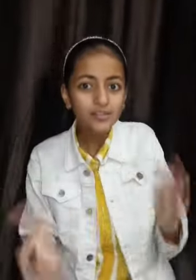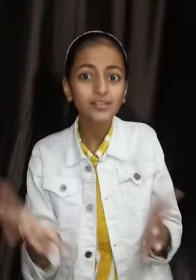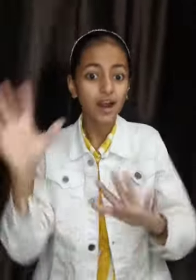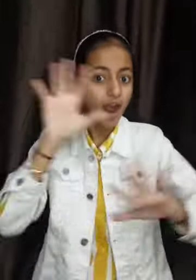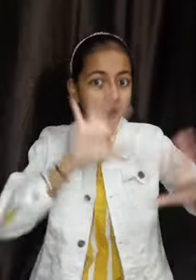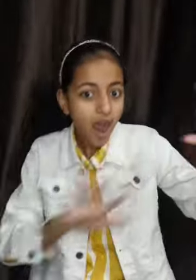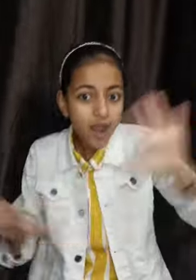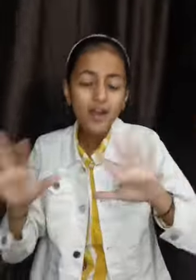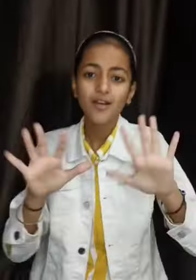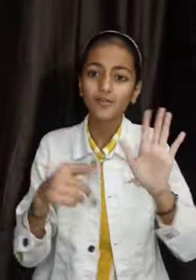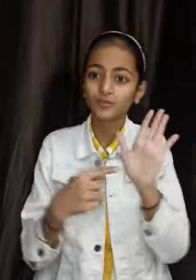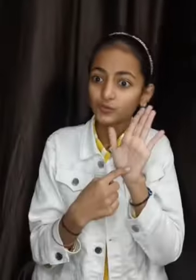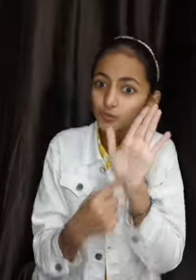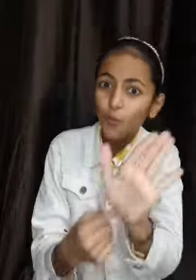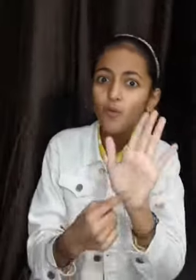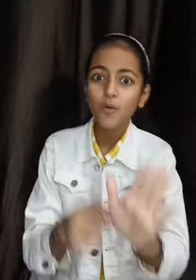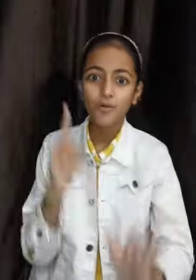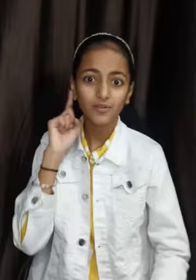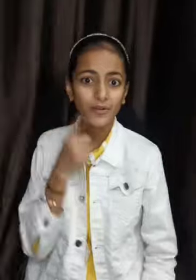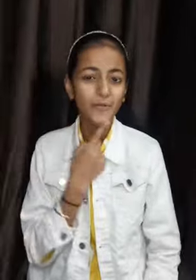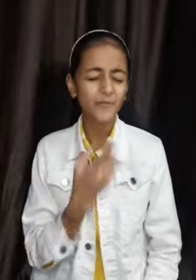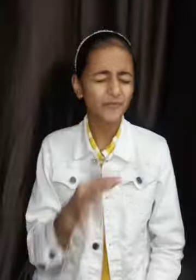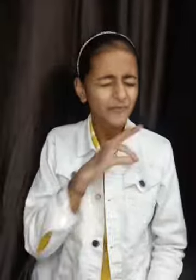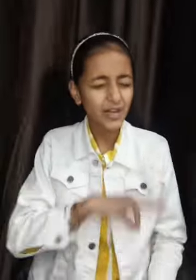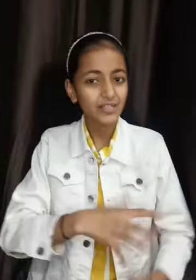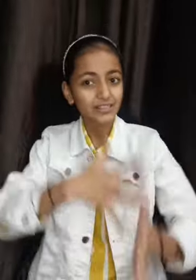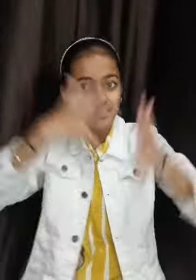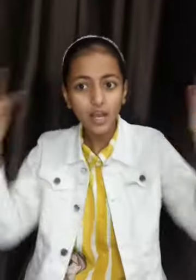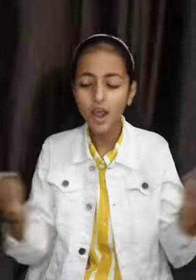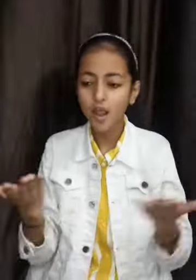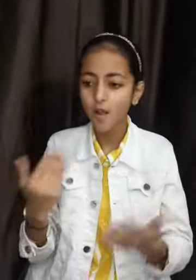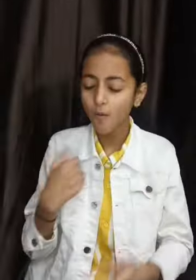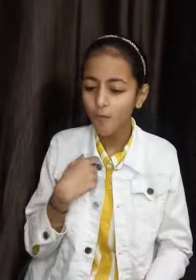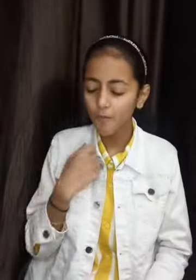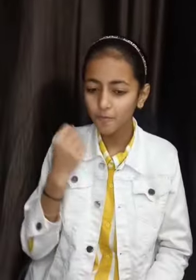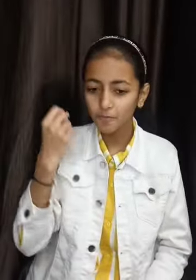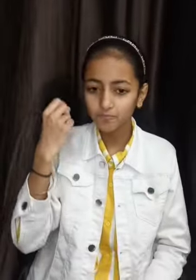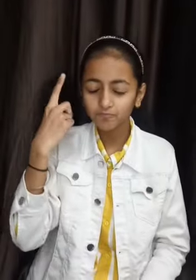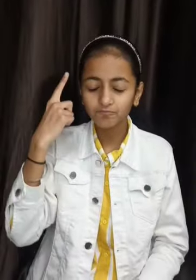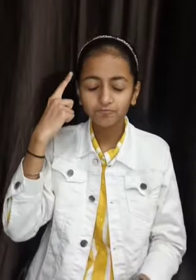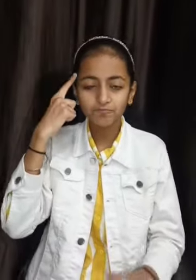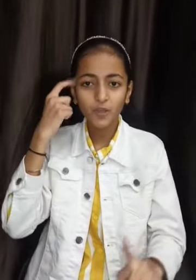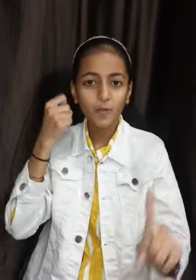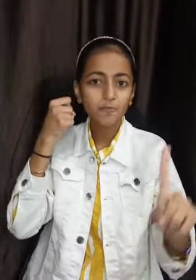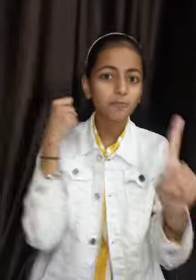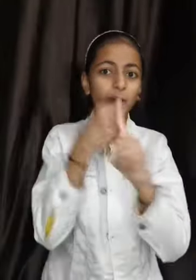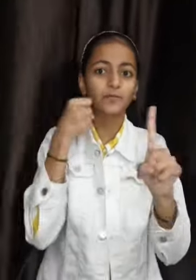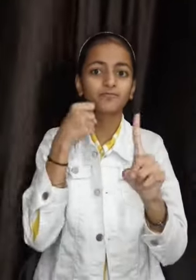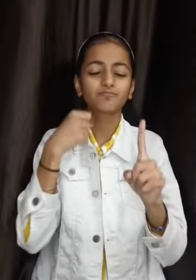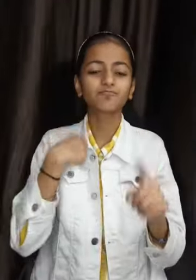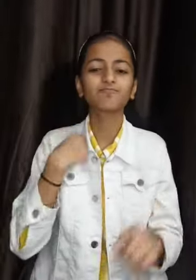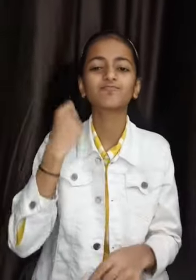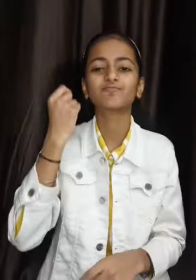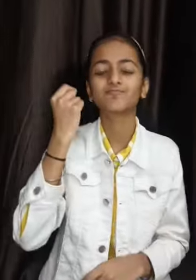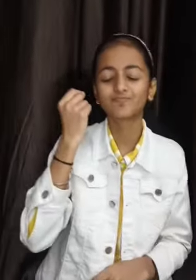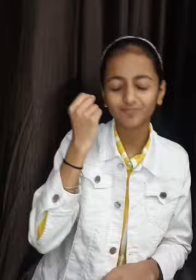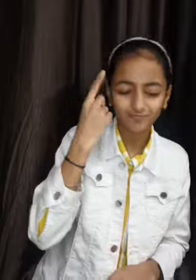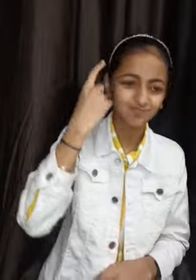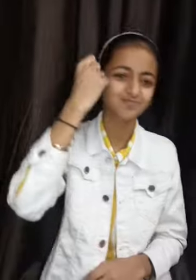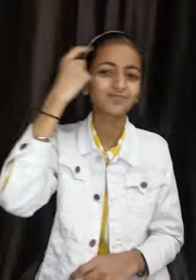हैं। सांकेतिक भाषा के द्वारा हम अन्य भाषाओं की तरह ही बातचीत कर सकते